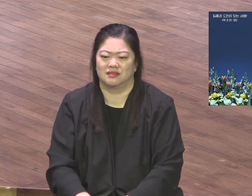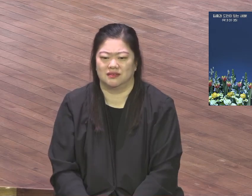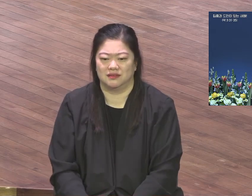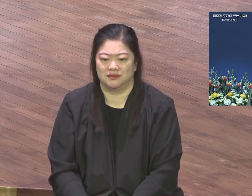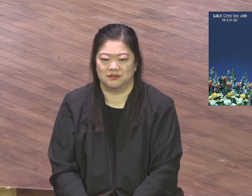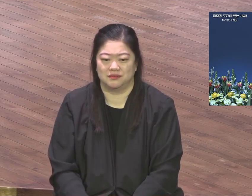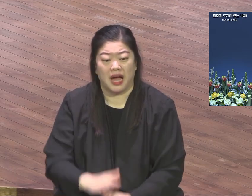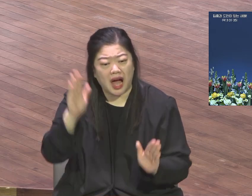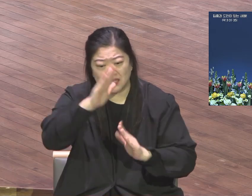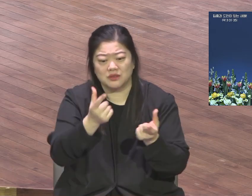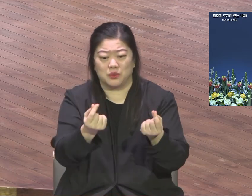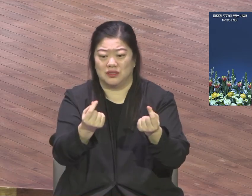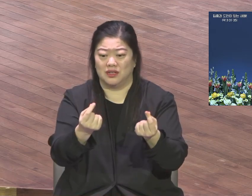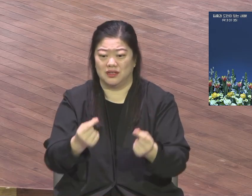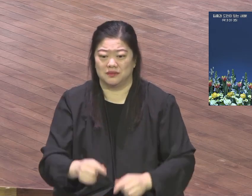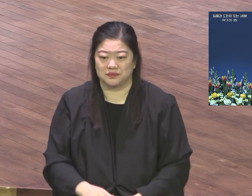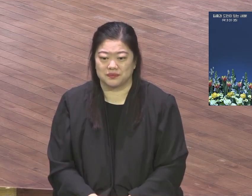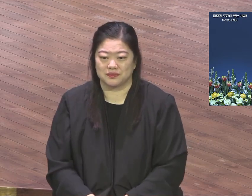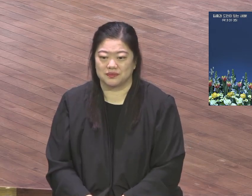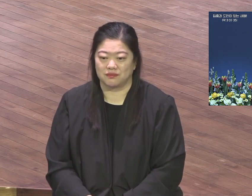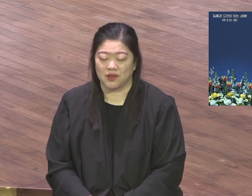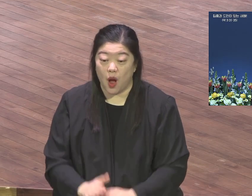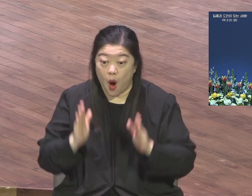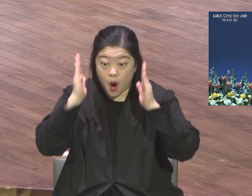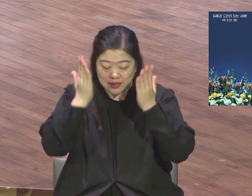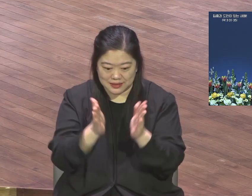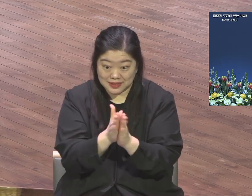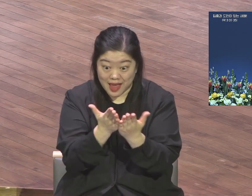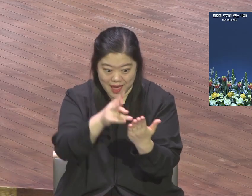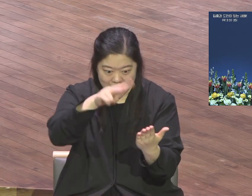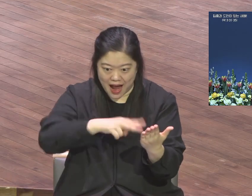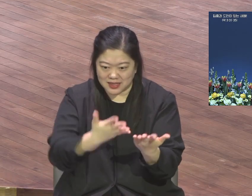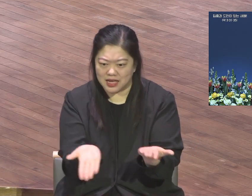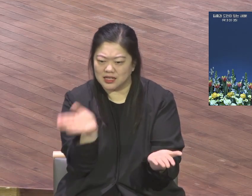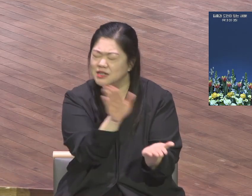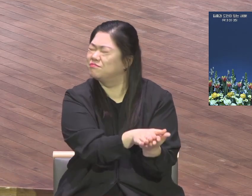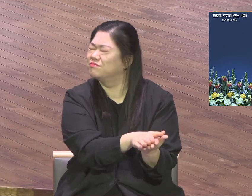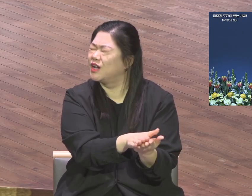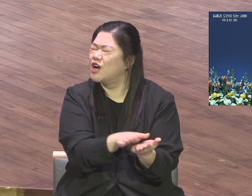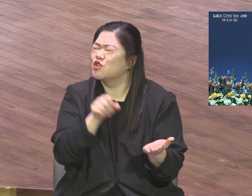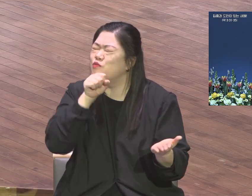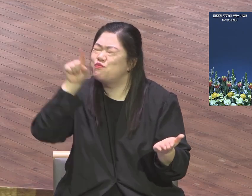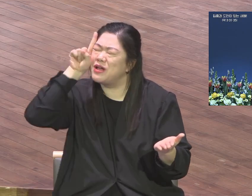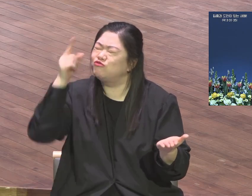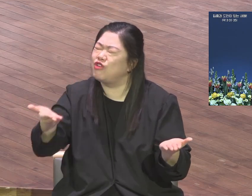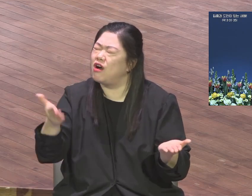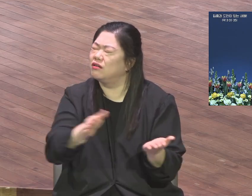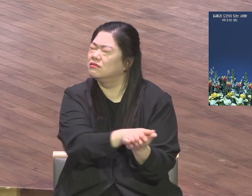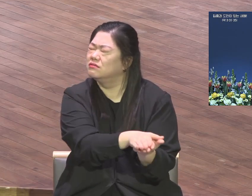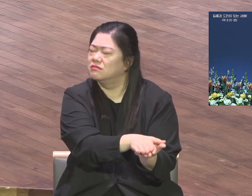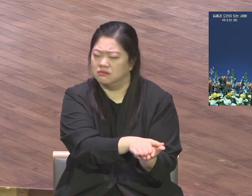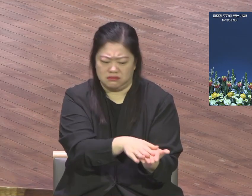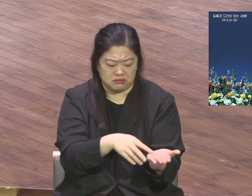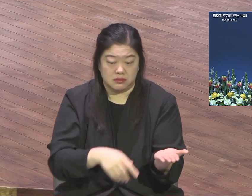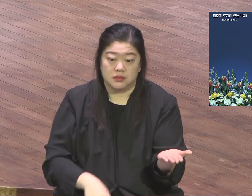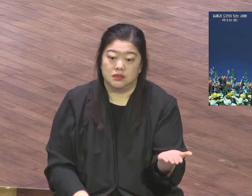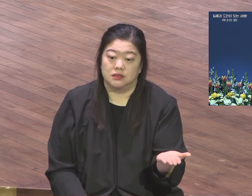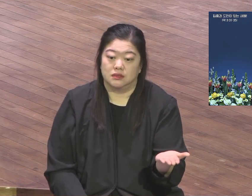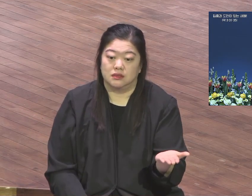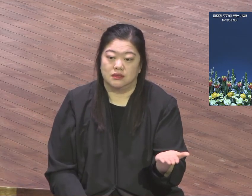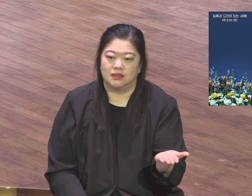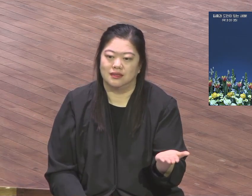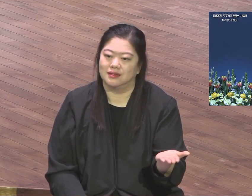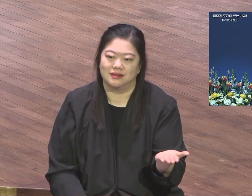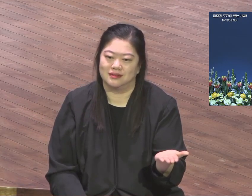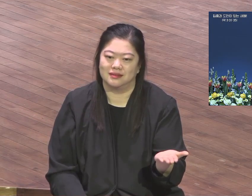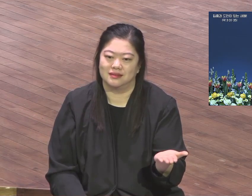공부하는 분들도 그래요. 공부, 학업. 장막도 넓히시 바랍니다. 장막도 넓혀도 머리가 좋고 안 좋고 차이